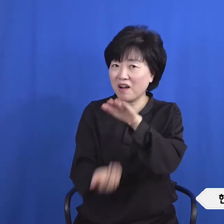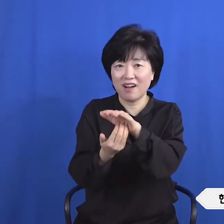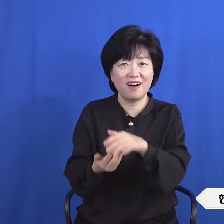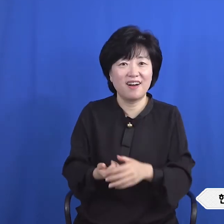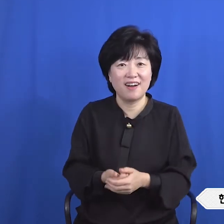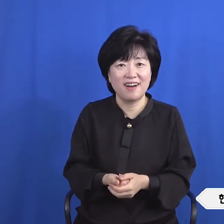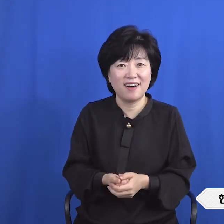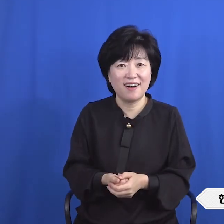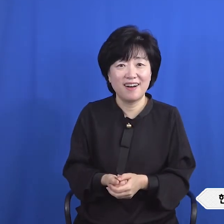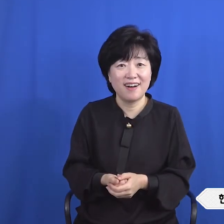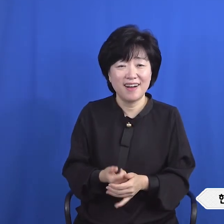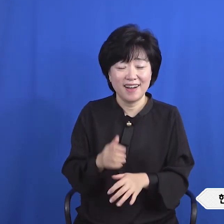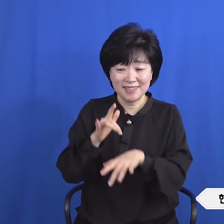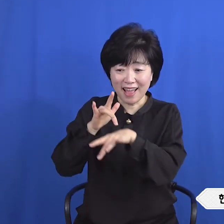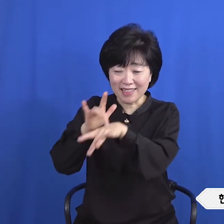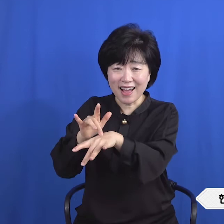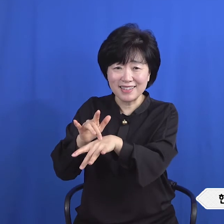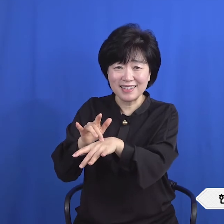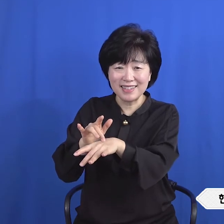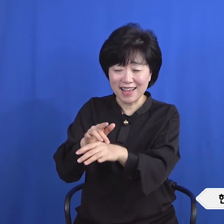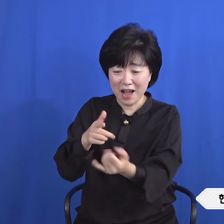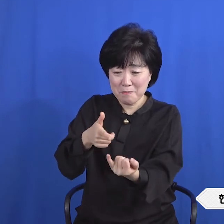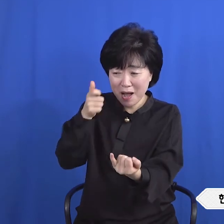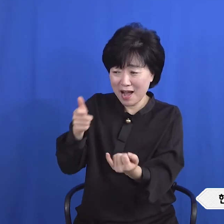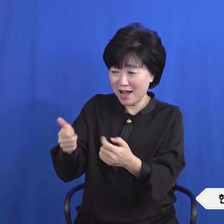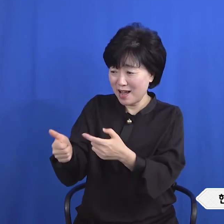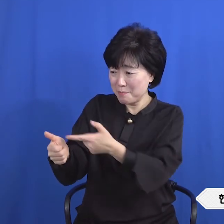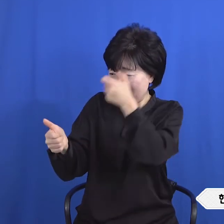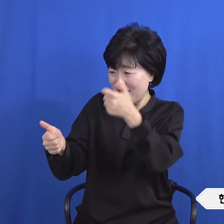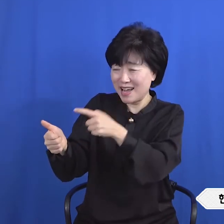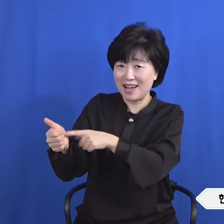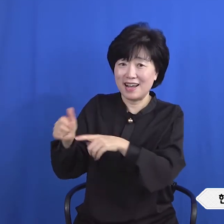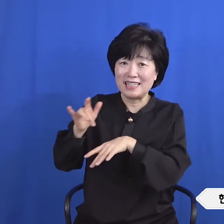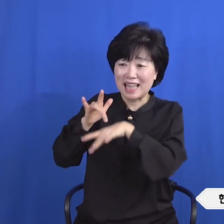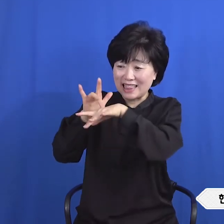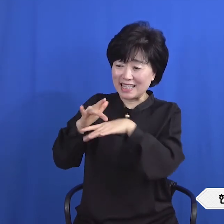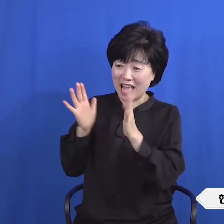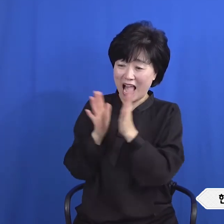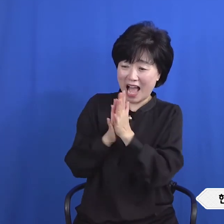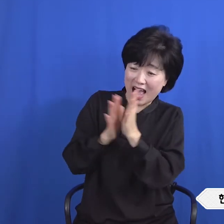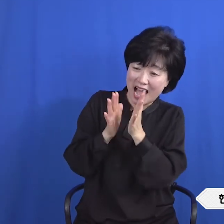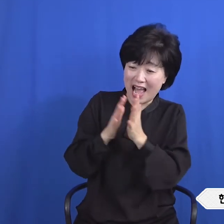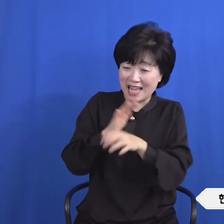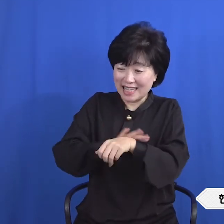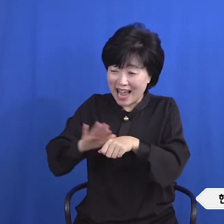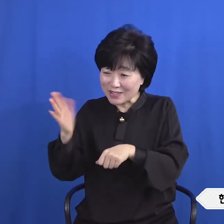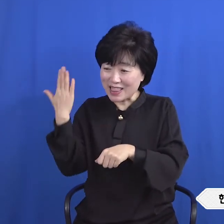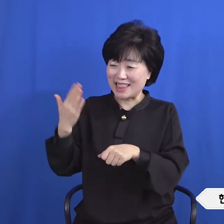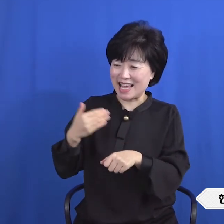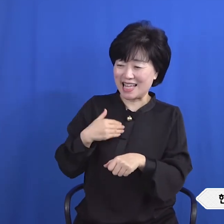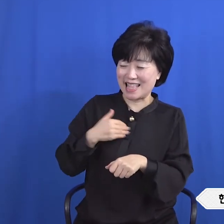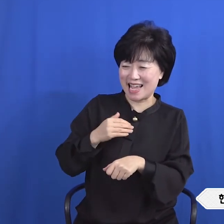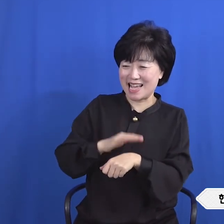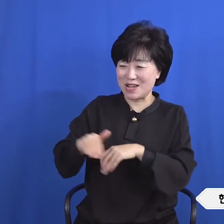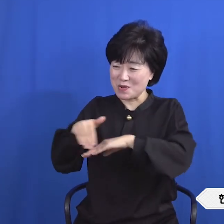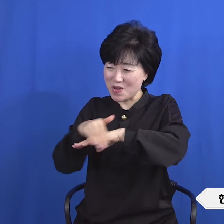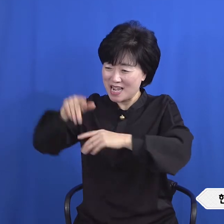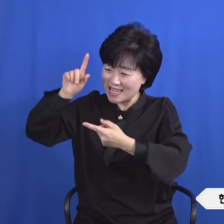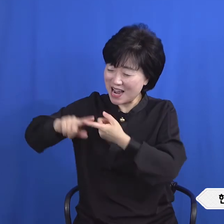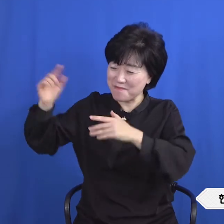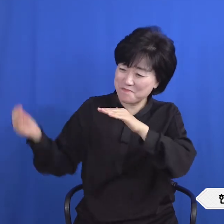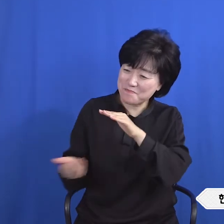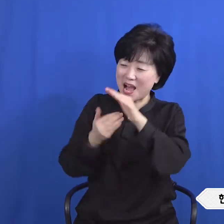사탄이 그 총 맞아 죽어 있는 시체 뒤에서 야, 잘 됐어. 이번 건은 깔끔하게